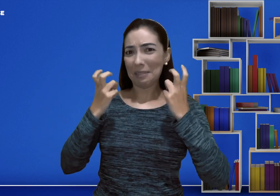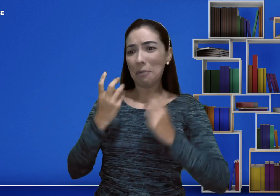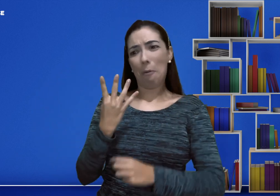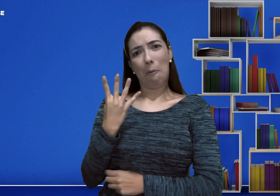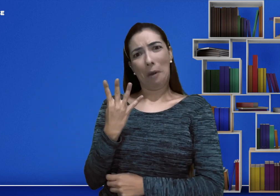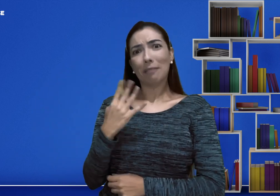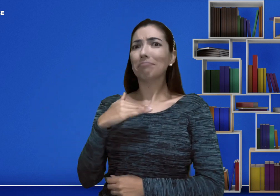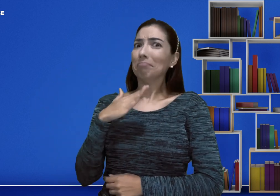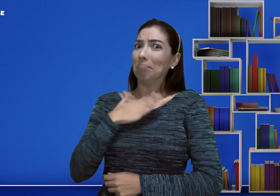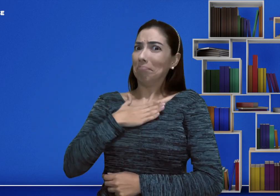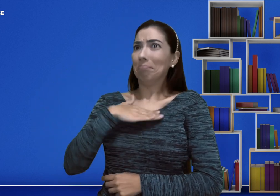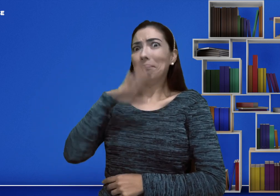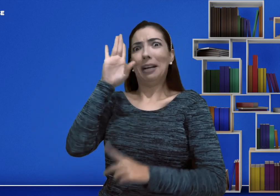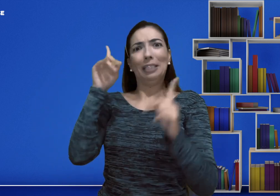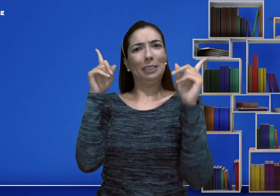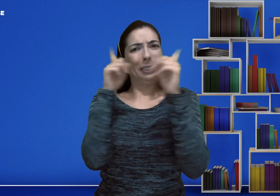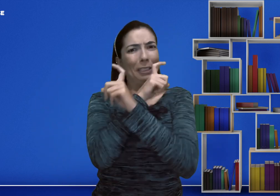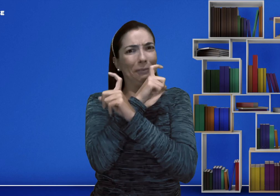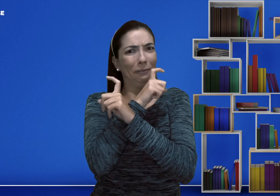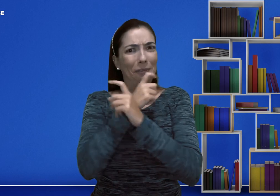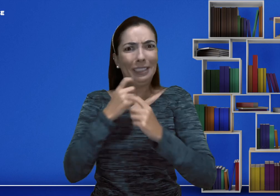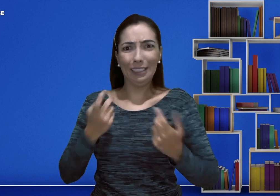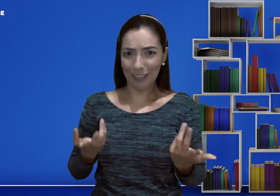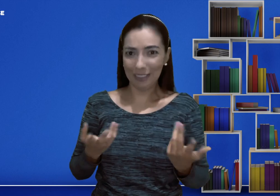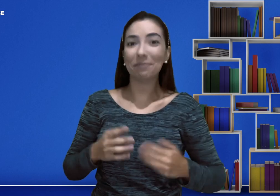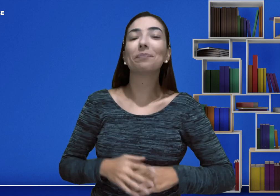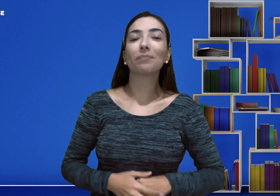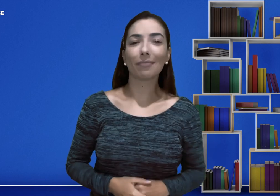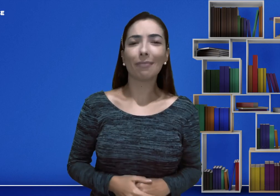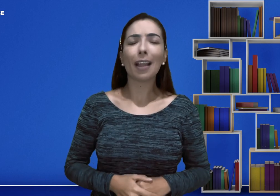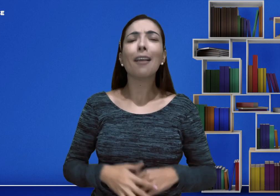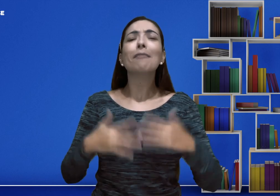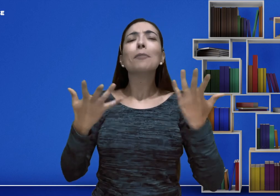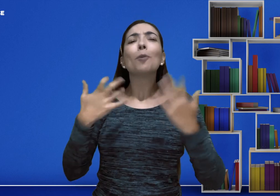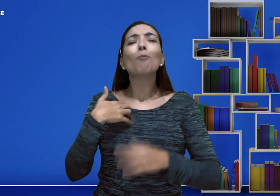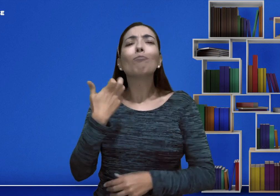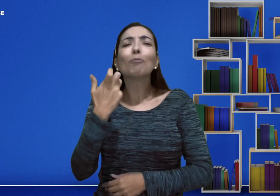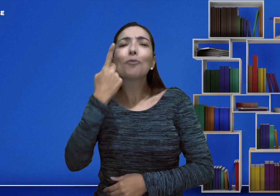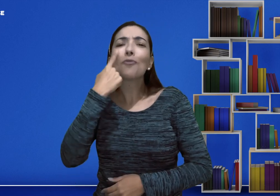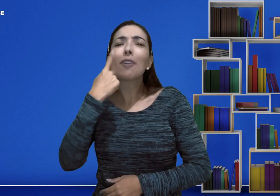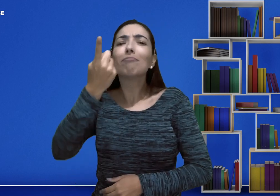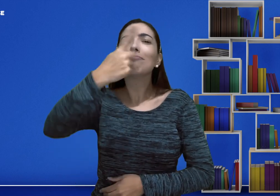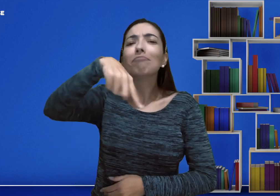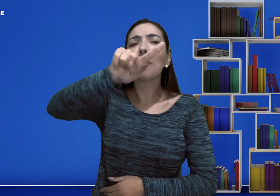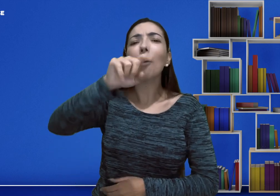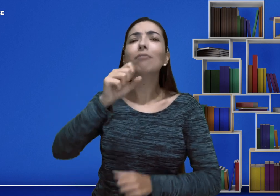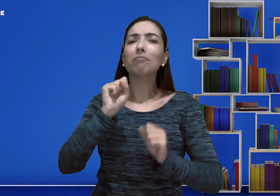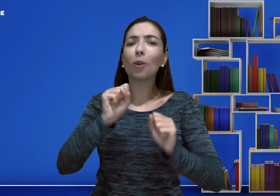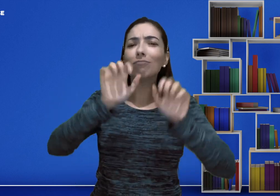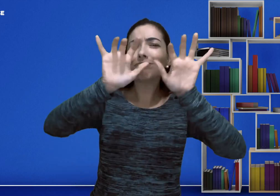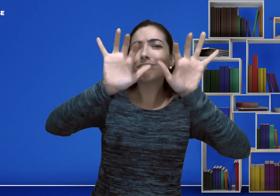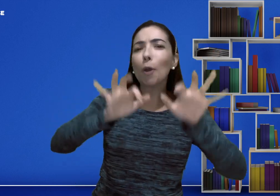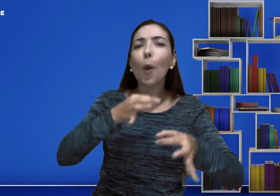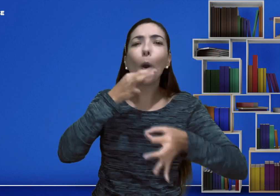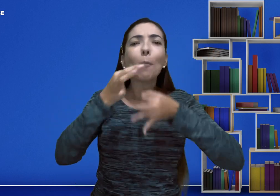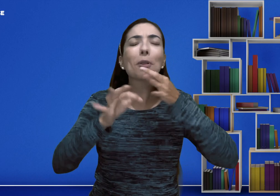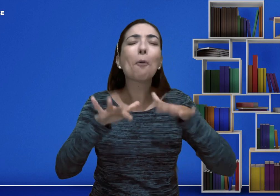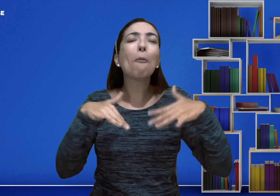Agora eu quero saber a opinião de vocês. Qual sinal vocês acharam mais difícil? Coloquem aqui nos